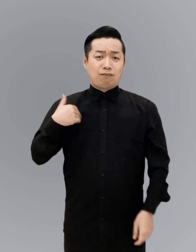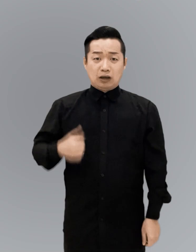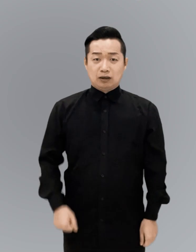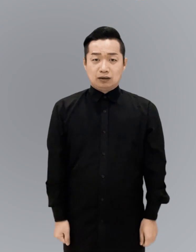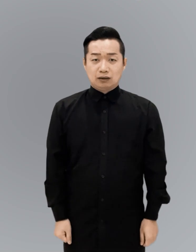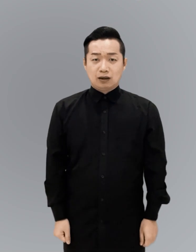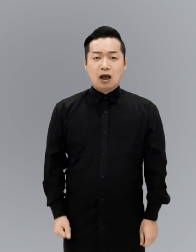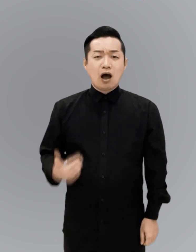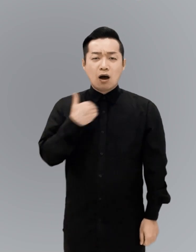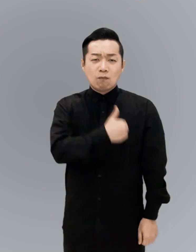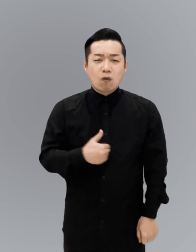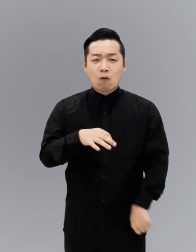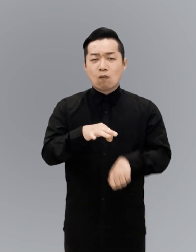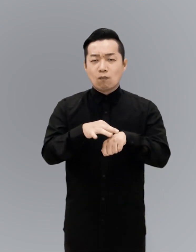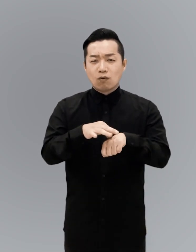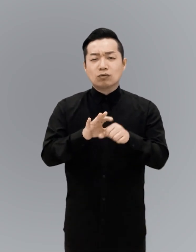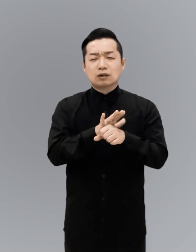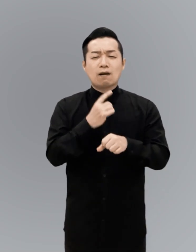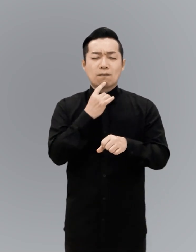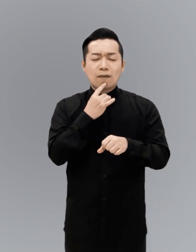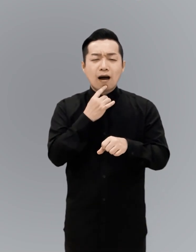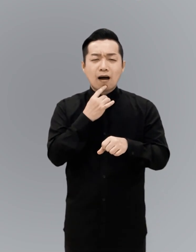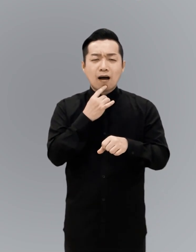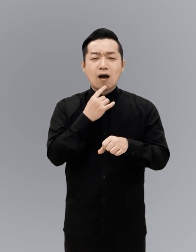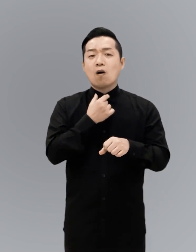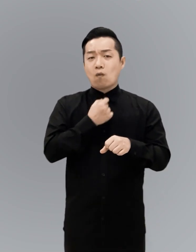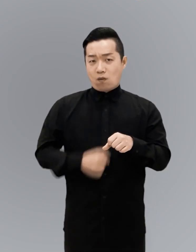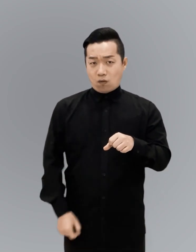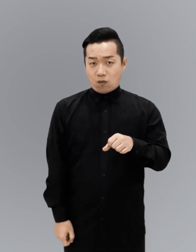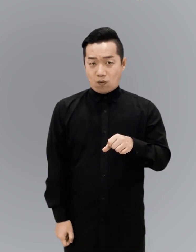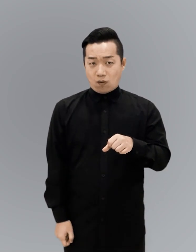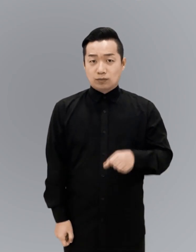채 육체적인 사랑만을 추구하고,